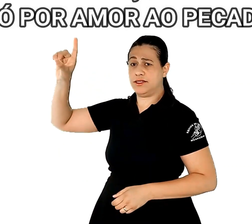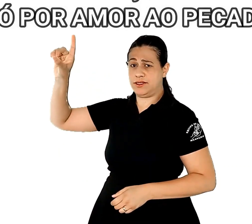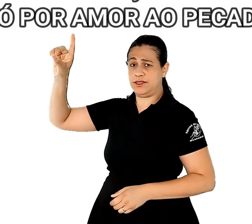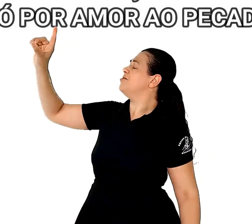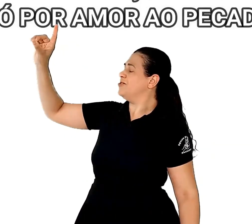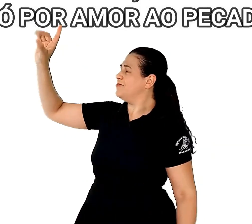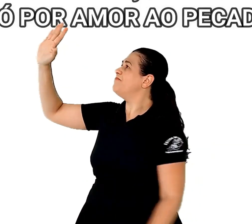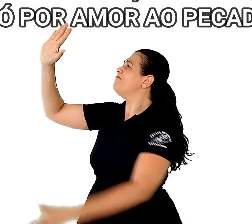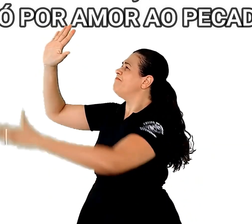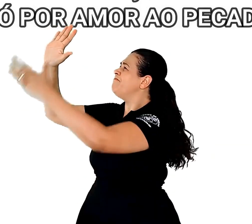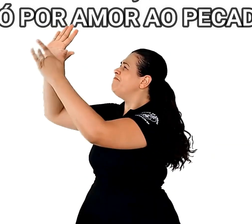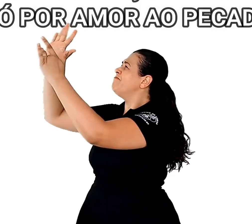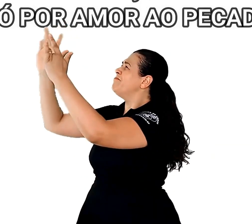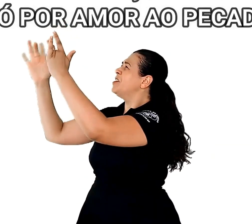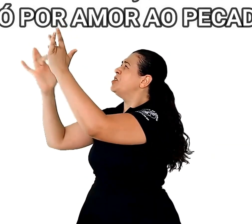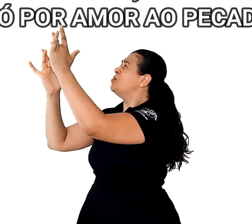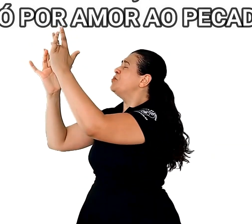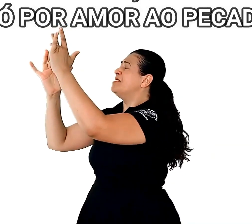Um alto preço